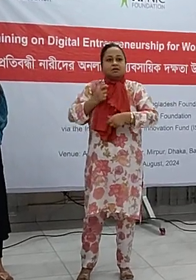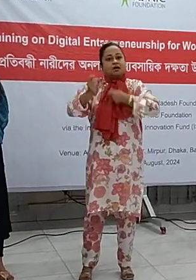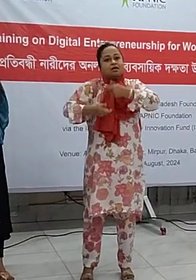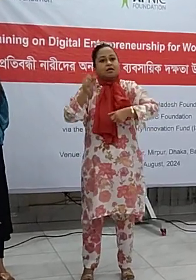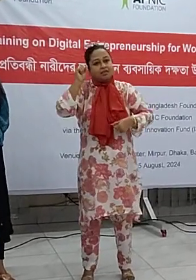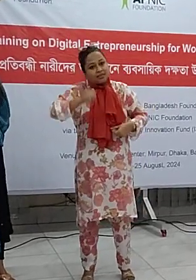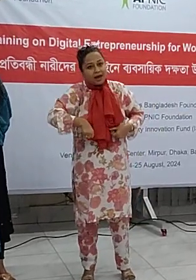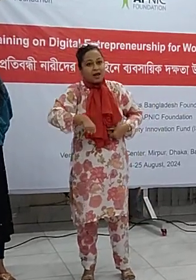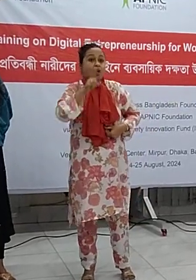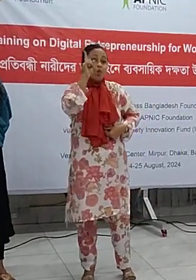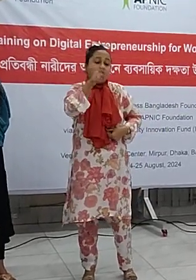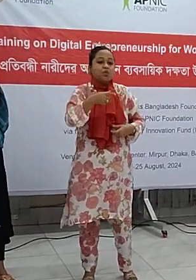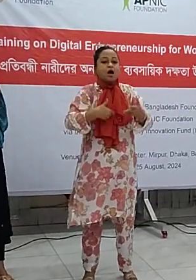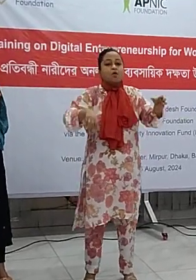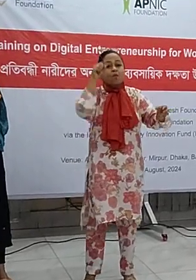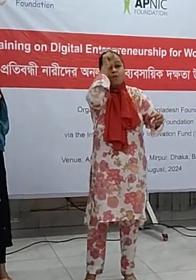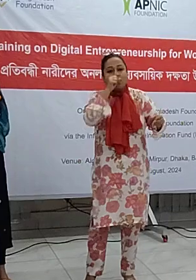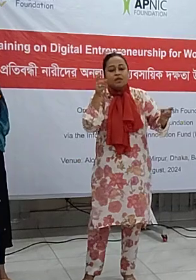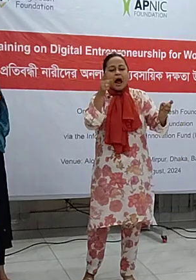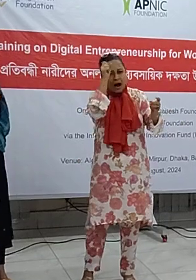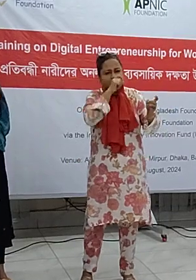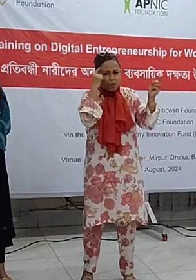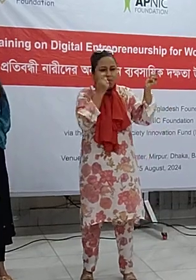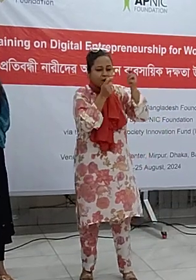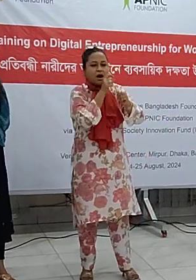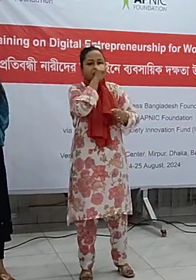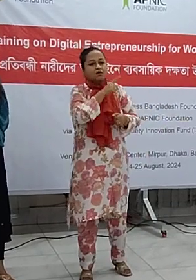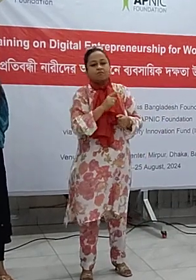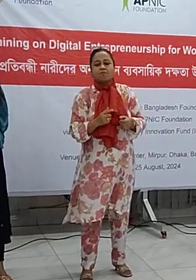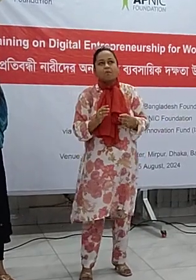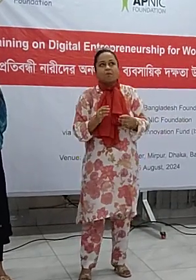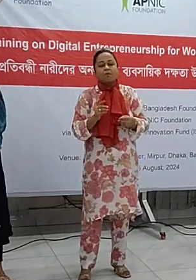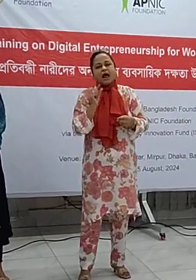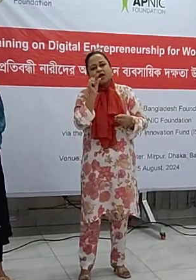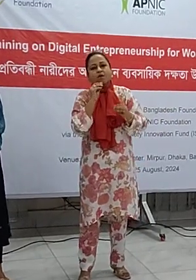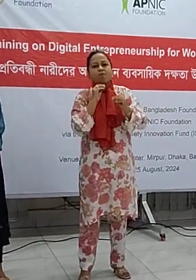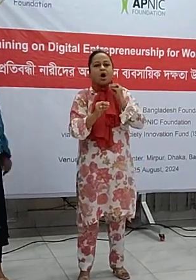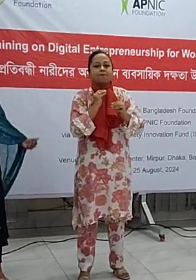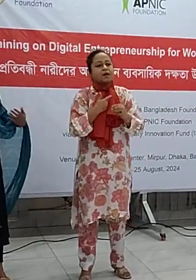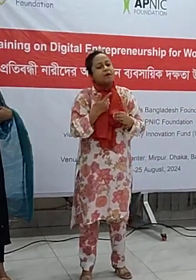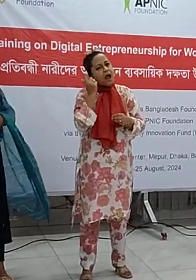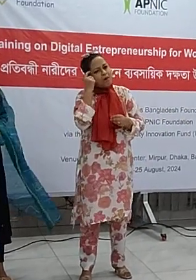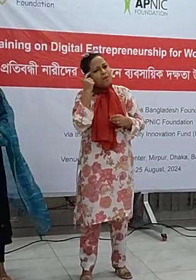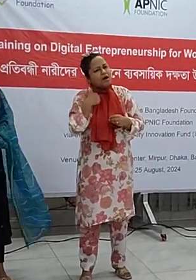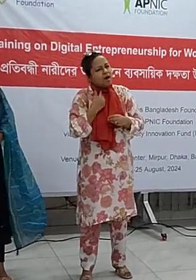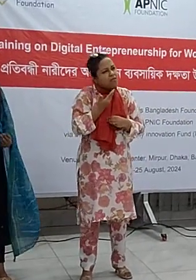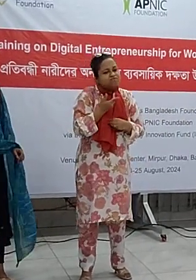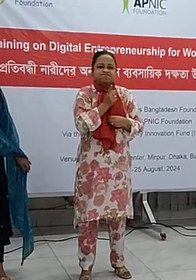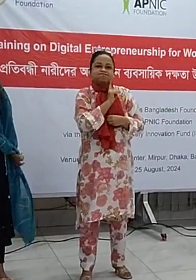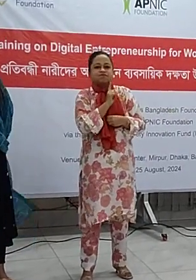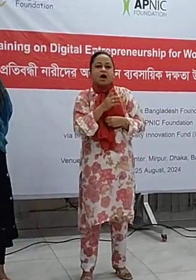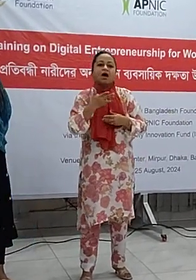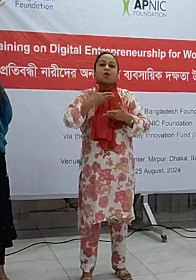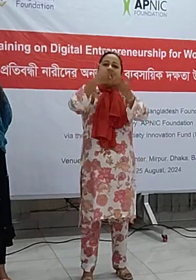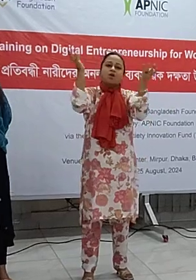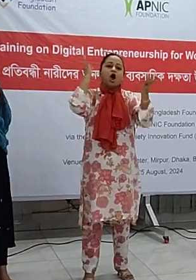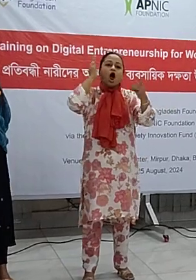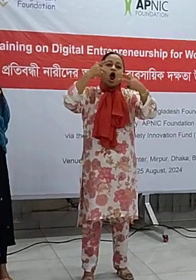মতো যেন আমরাও এইভাবে হচ্ছে ব্যবসা বাণিজ্য করতে পারি আর কি। আর সমাজসেবা অফিসের যে কথাটা, আপনারা যে